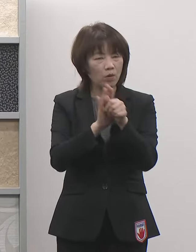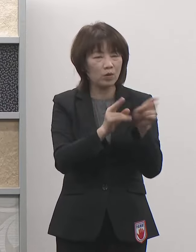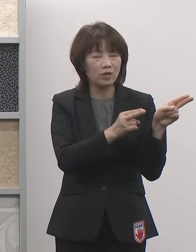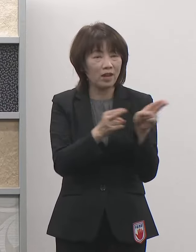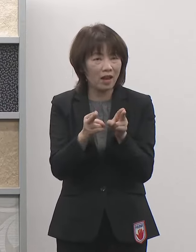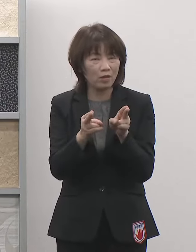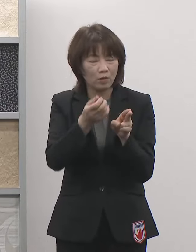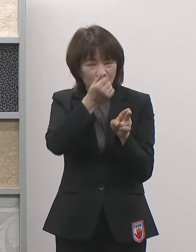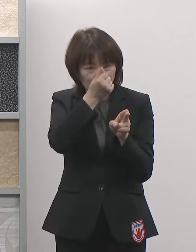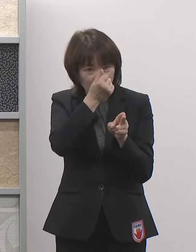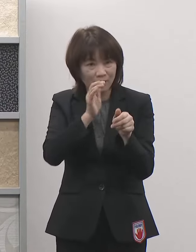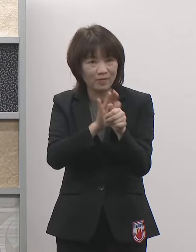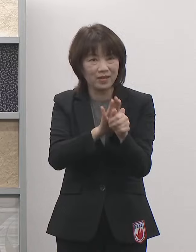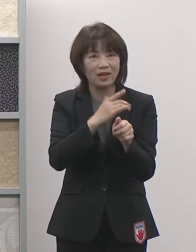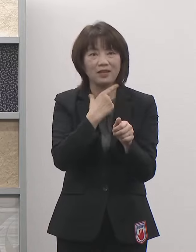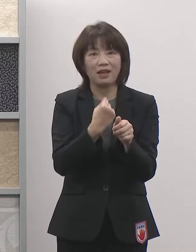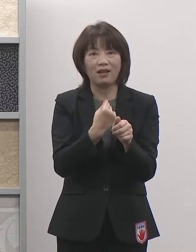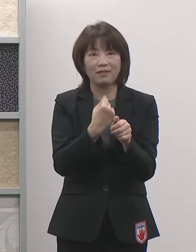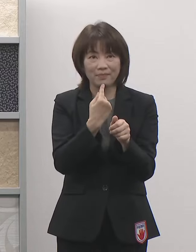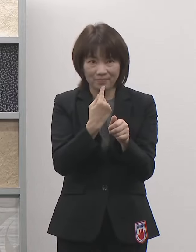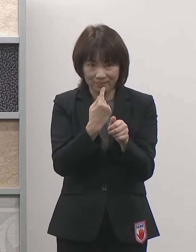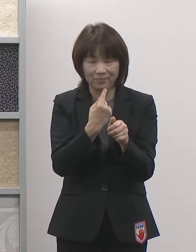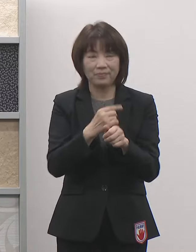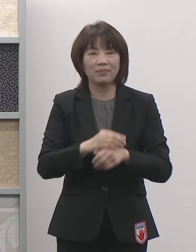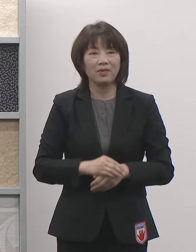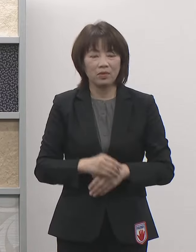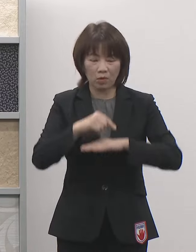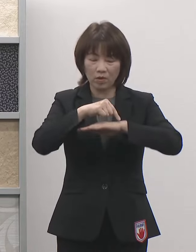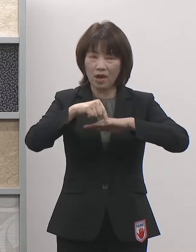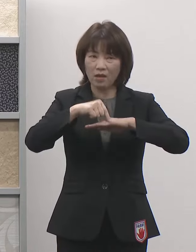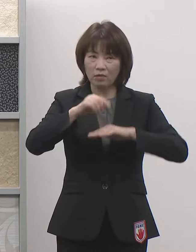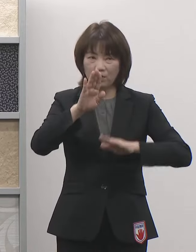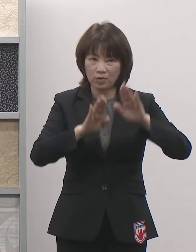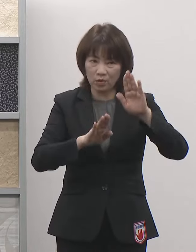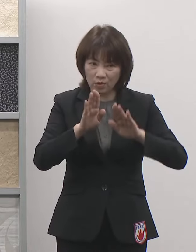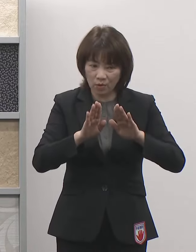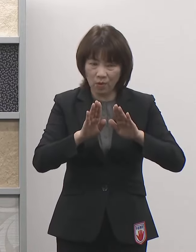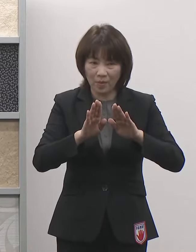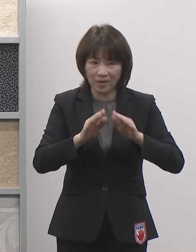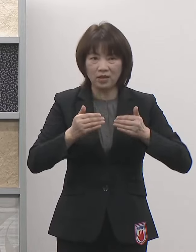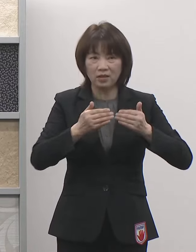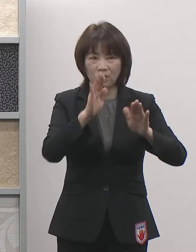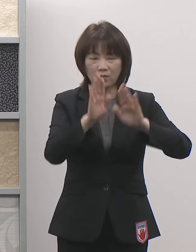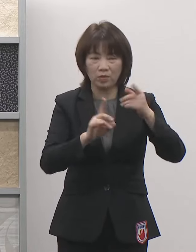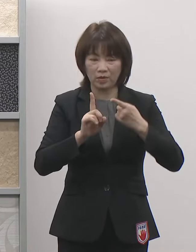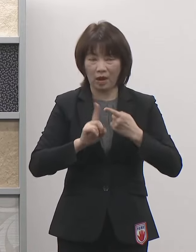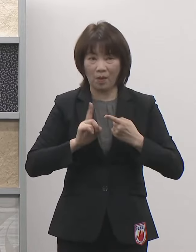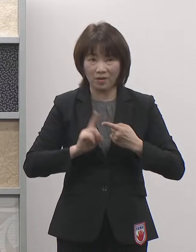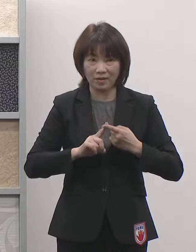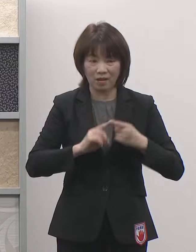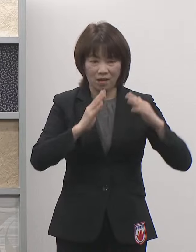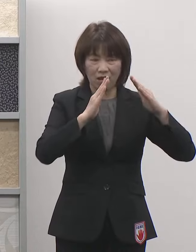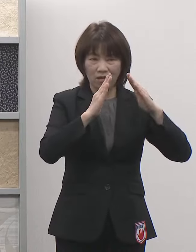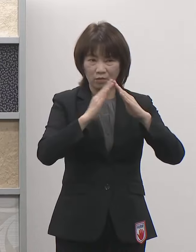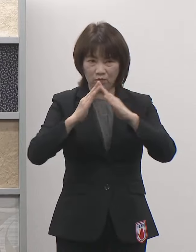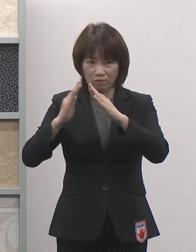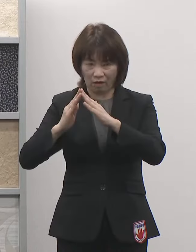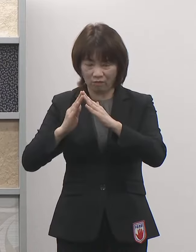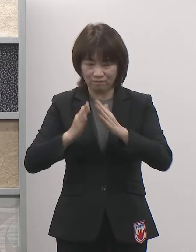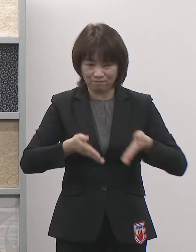の、進行状況を見ながらですね、この住宅 の耐震改修についてはさら、なる、手が、必要